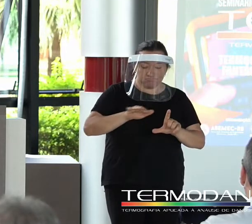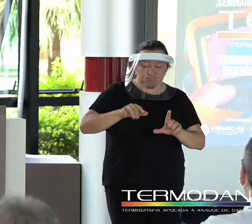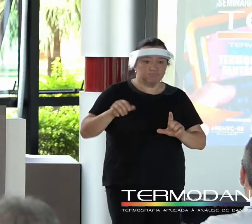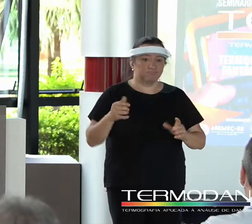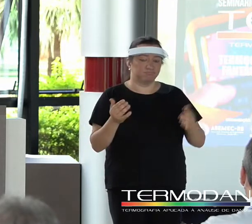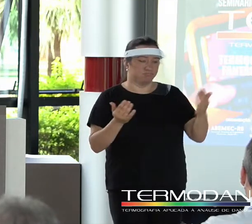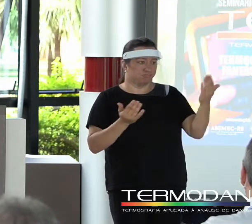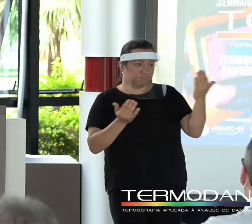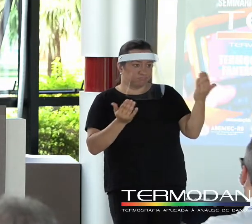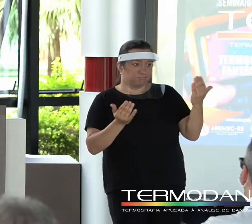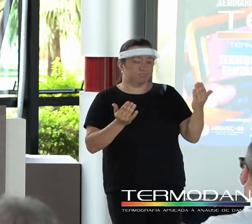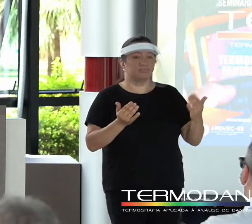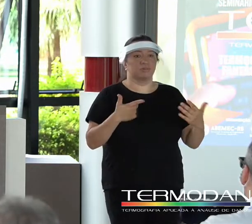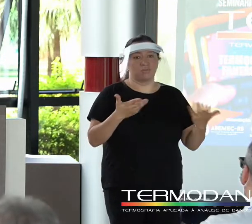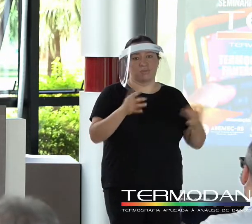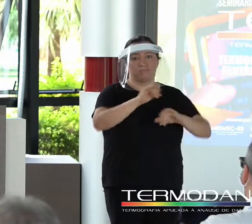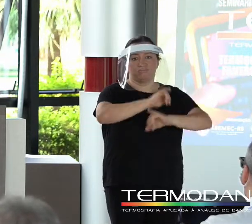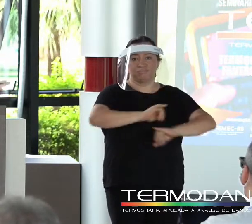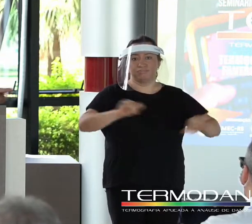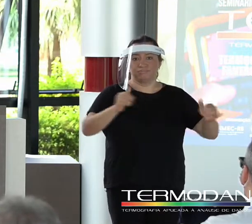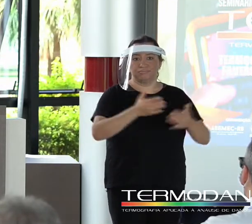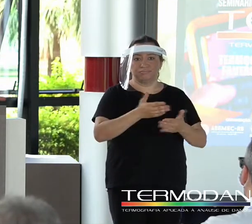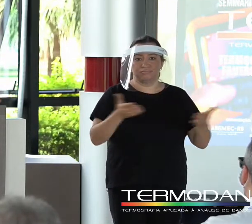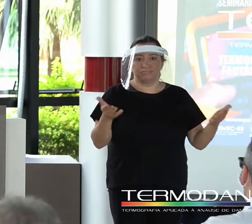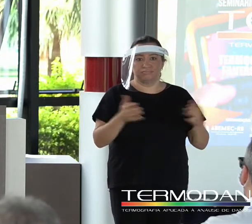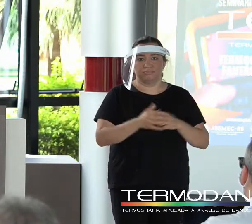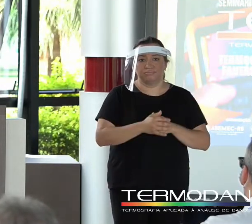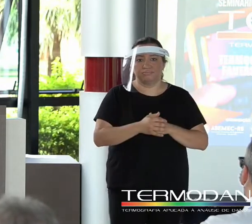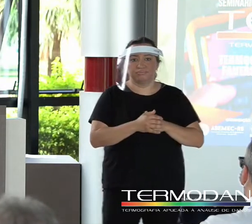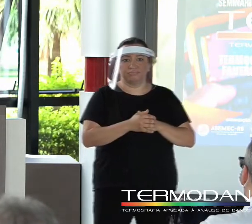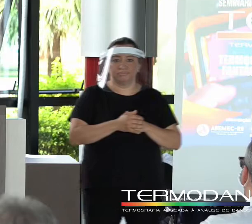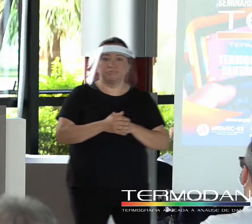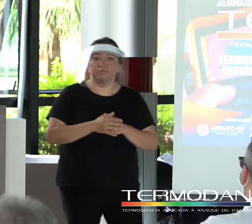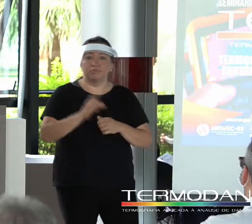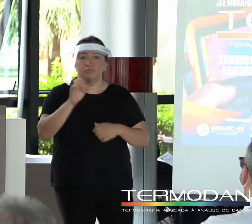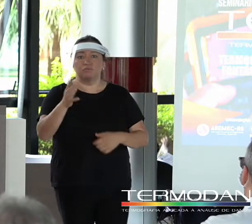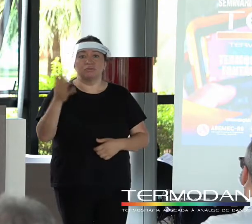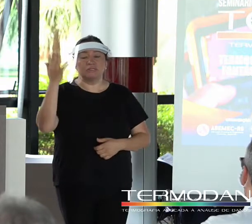então é isso que eu vou passar aqui para vocês. Só para eu saber aqui até,